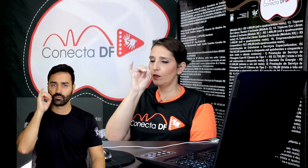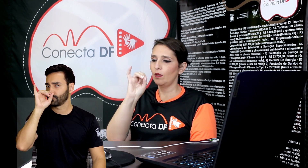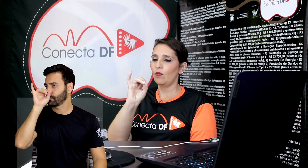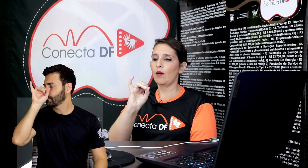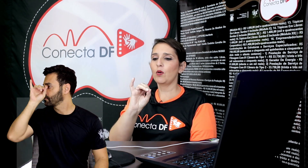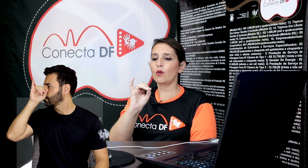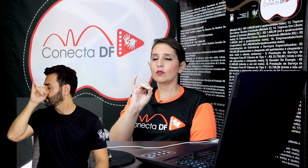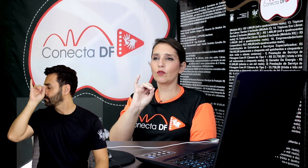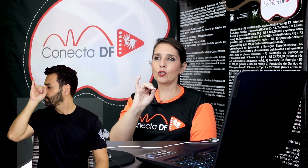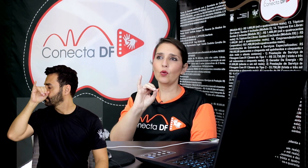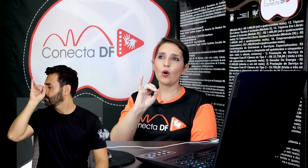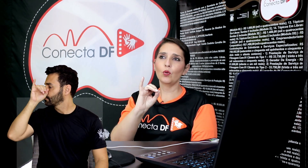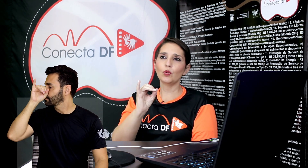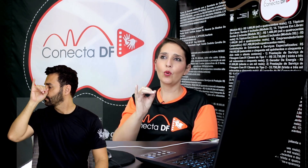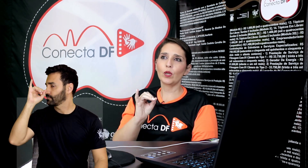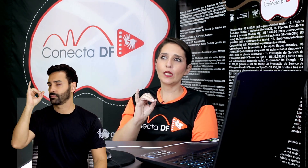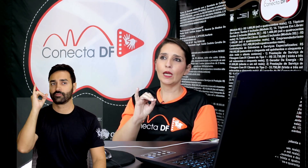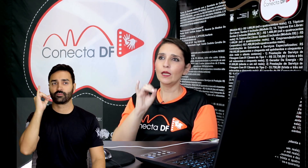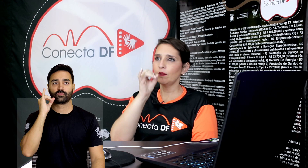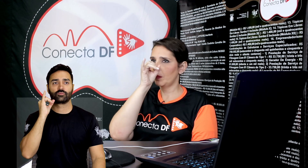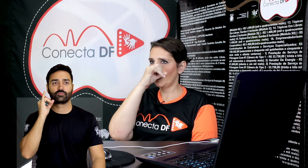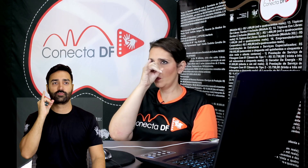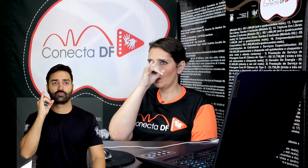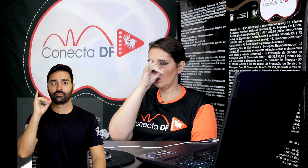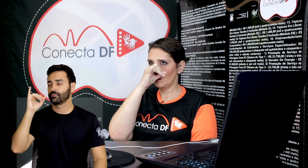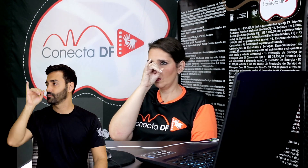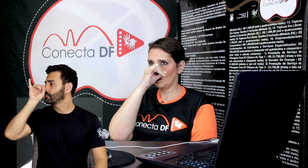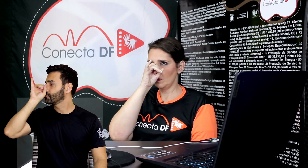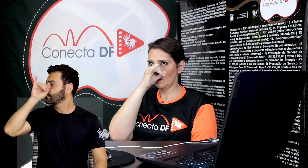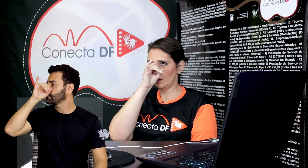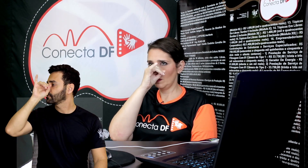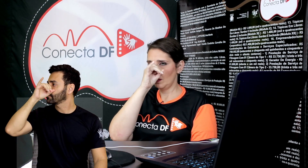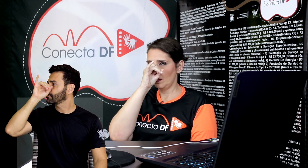Porco, com a mão como se fosse o do oi, né? Porco.